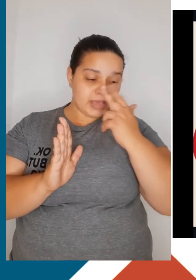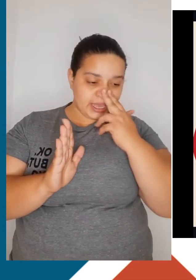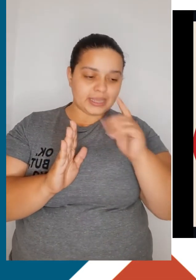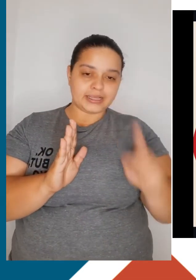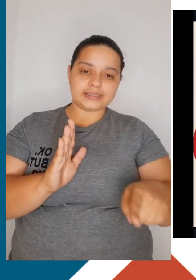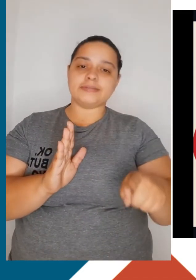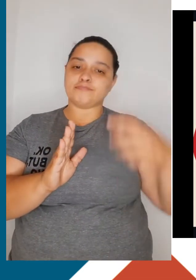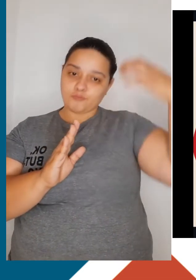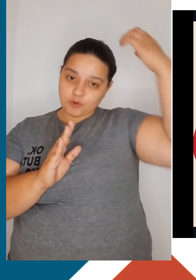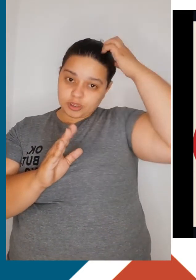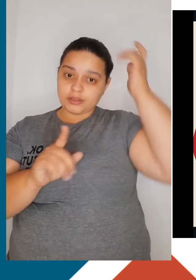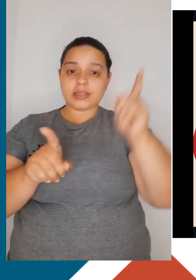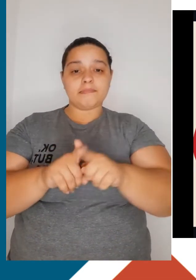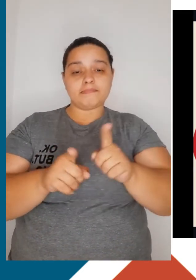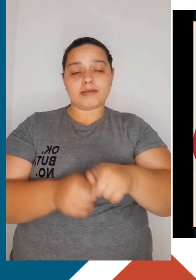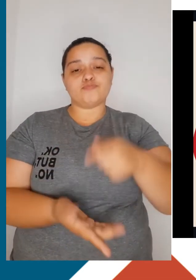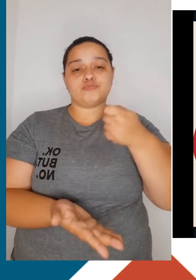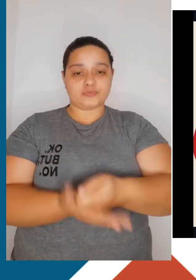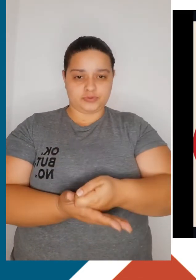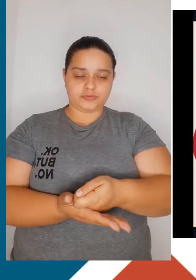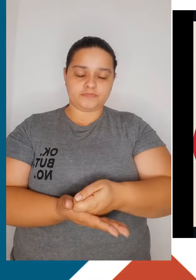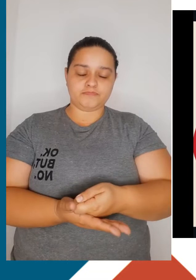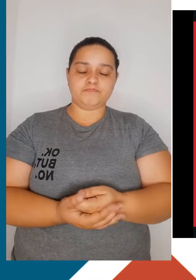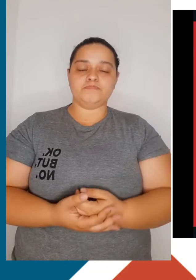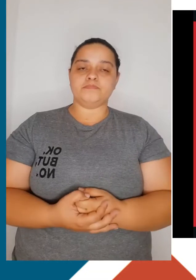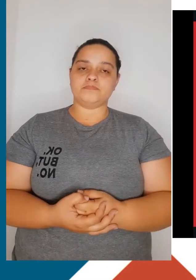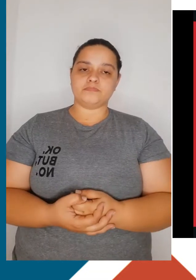autoridade do monarca e ao absolutismo monárquico.